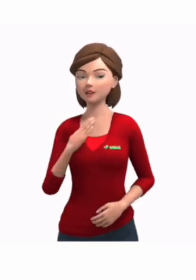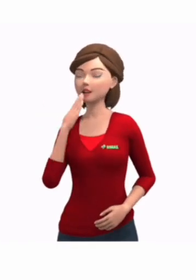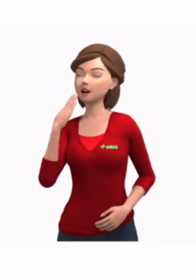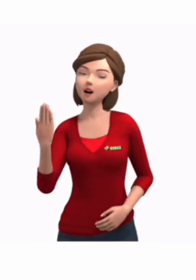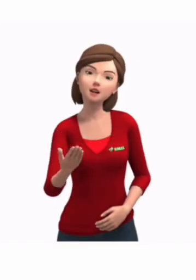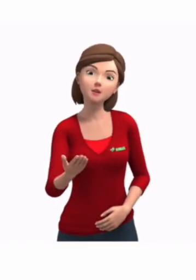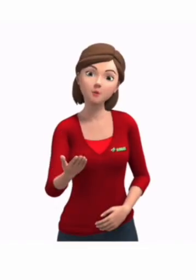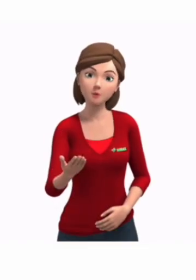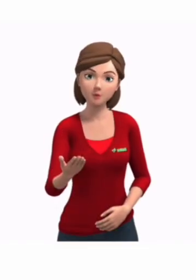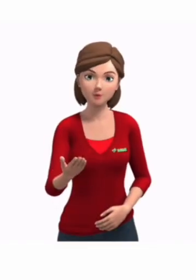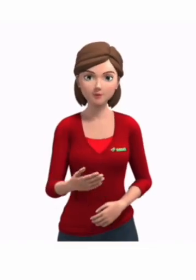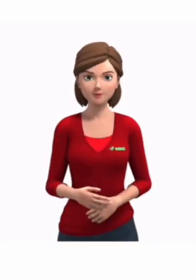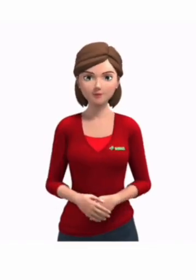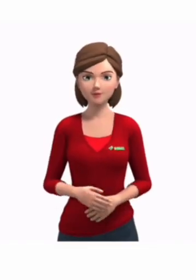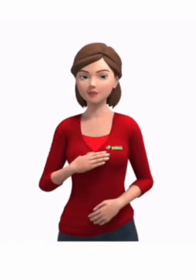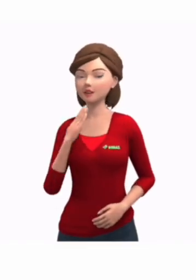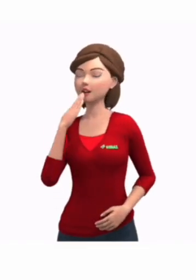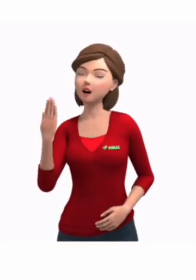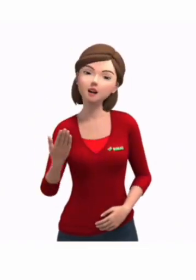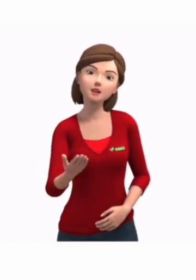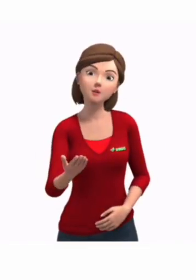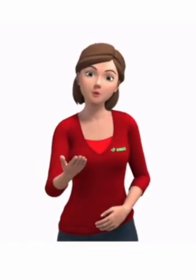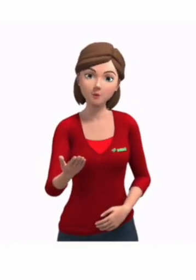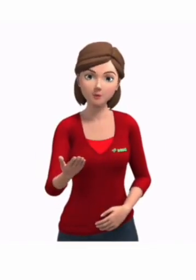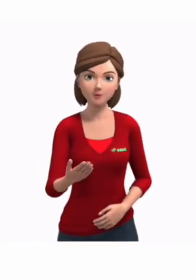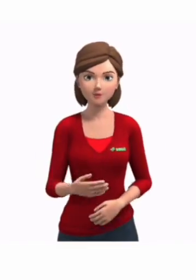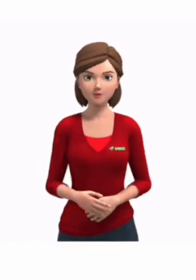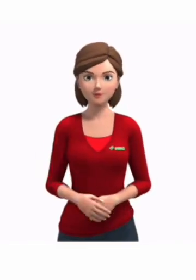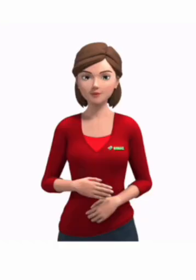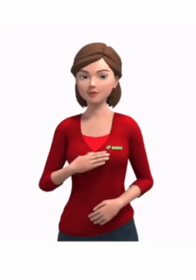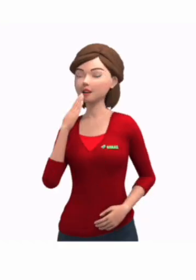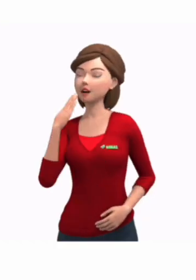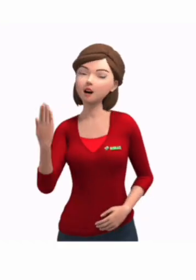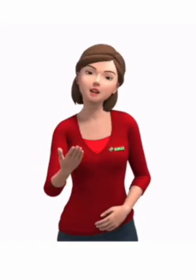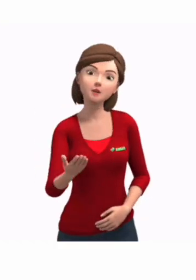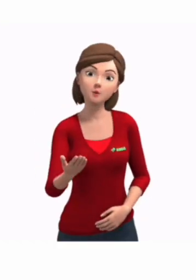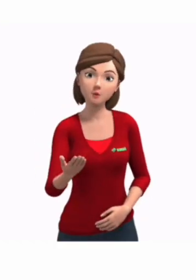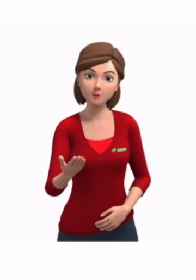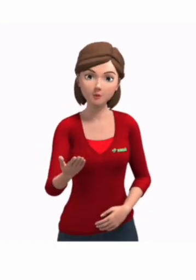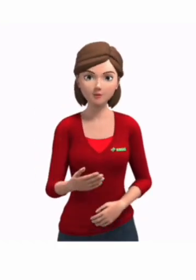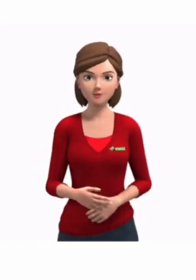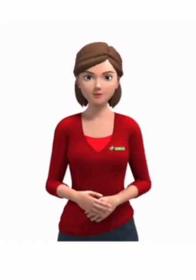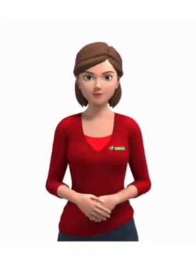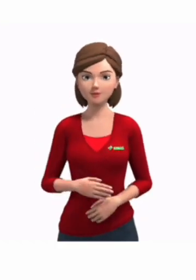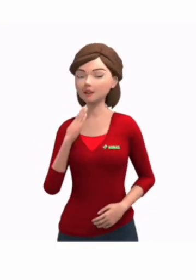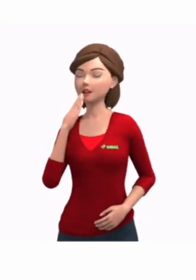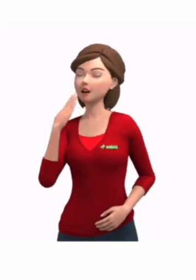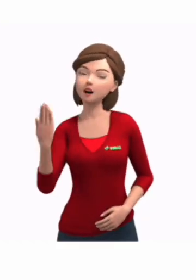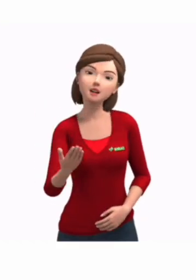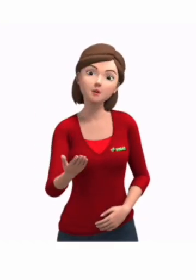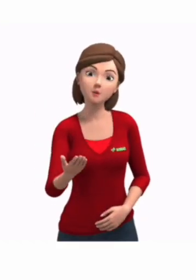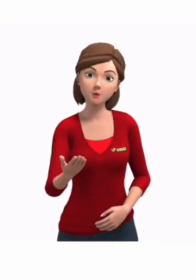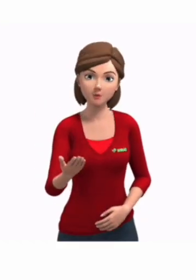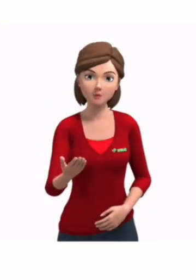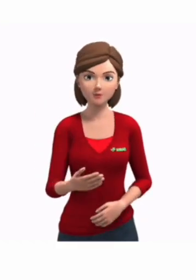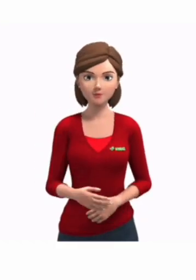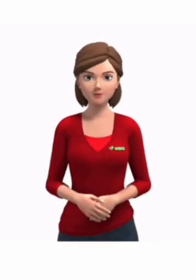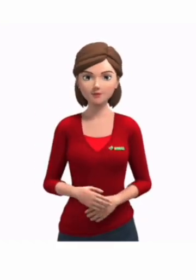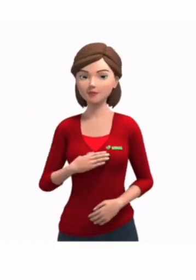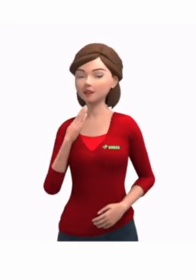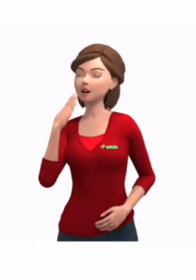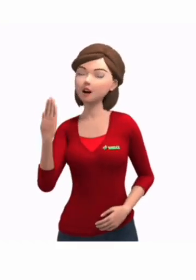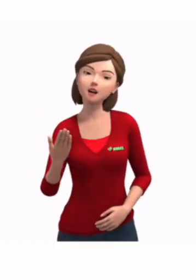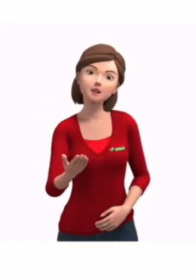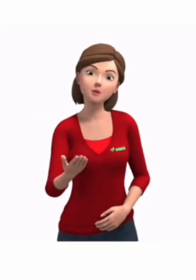formations en ligne, les publics. Vraiment, on est loin de pouvoir former correctement les personnes handicapées. Et